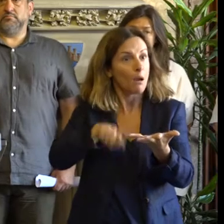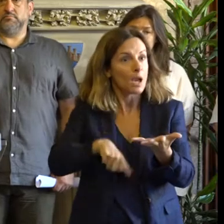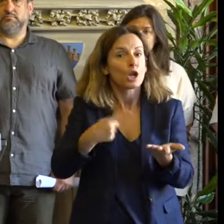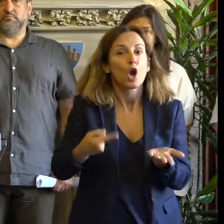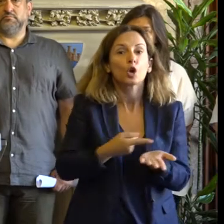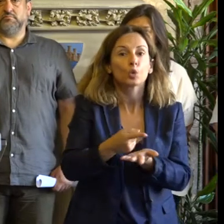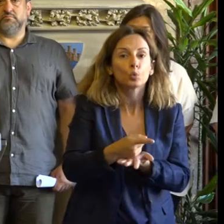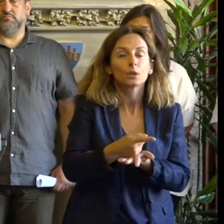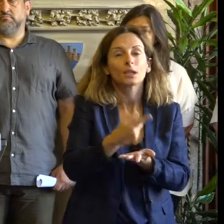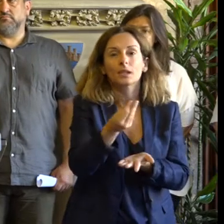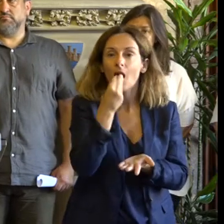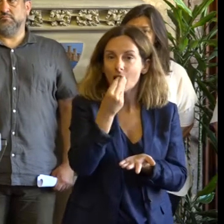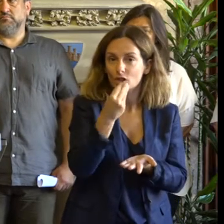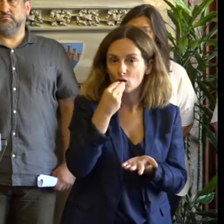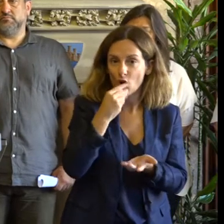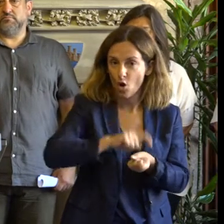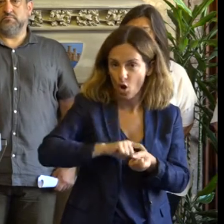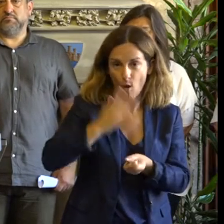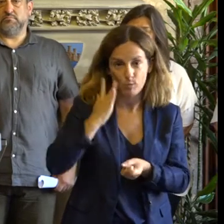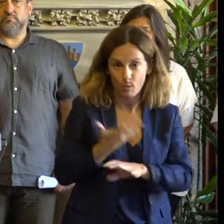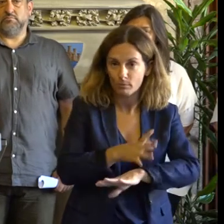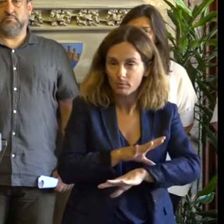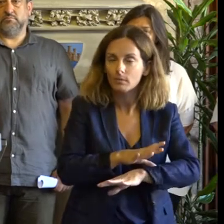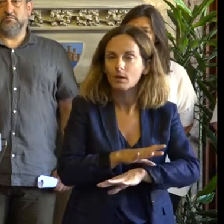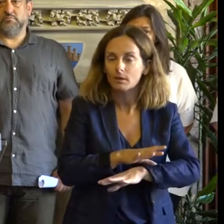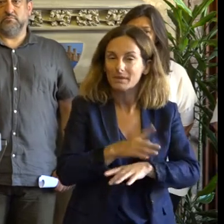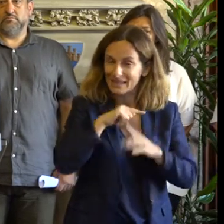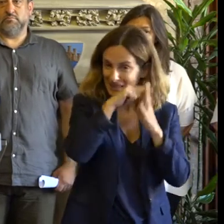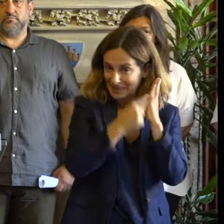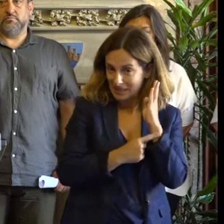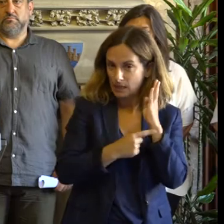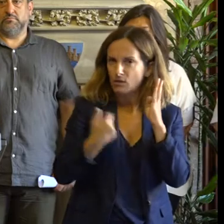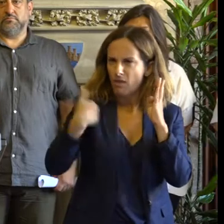tot això sí que ja són competències que tenia el Consell de Mallorca, no?